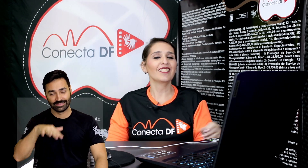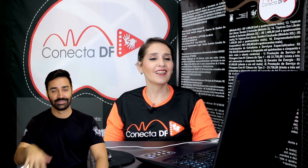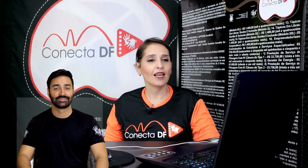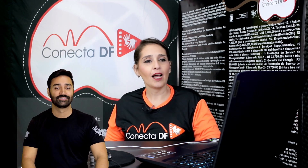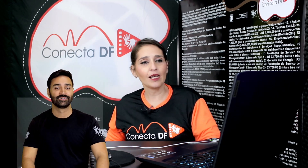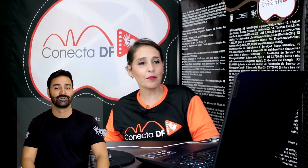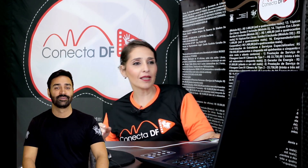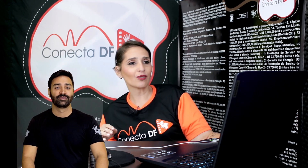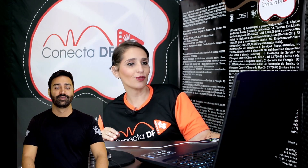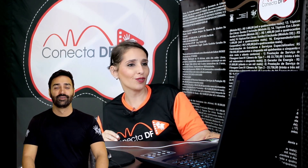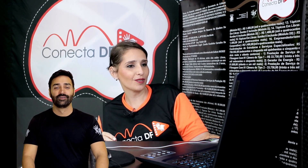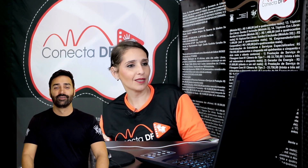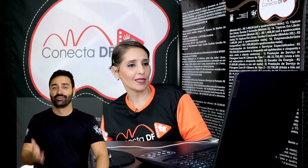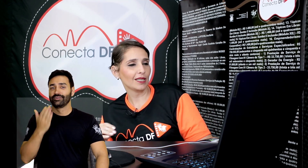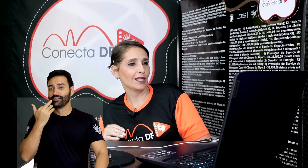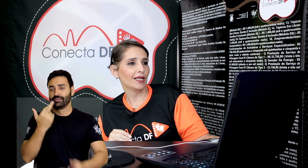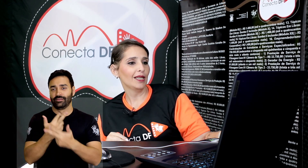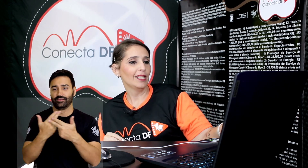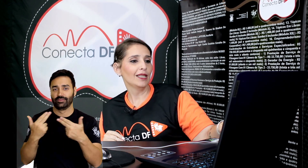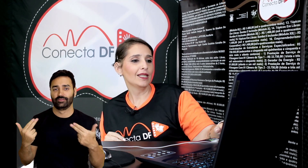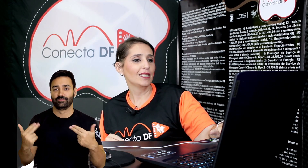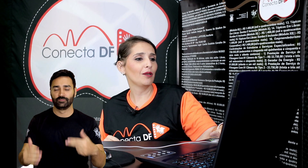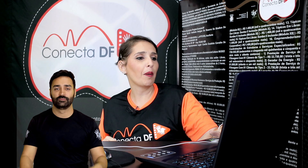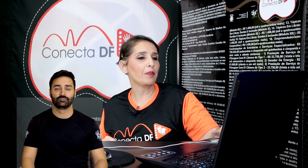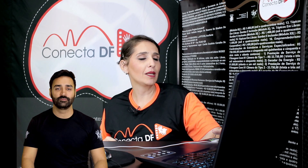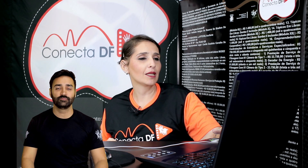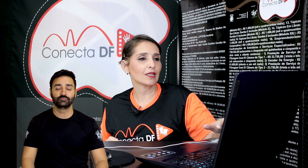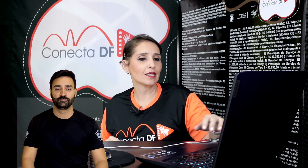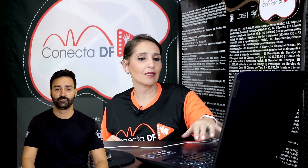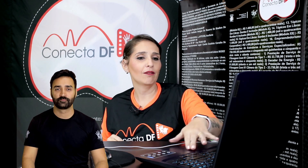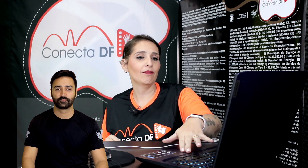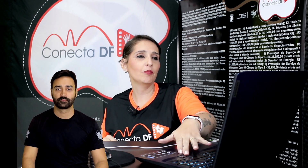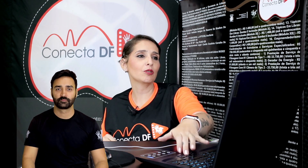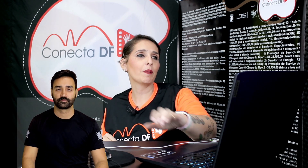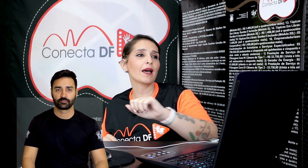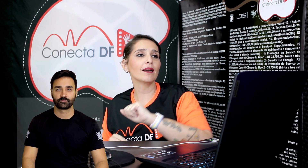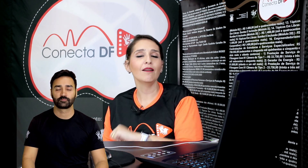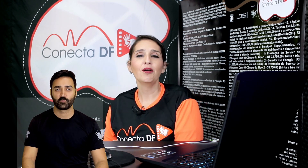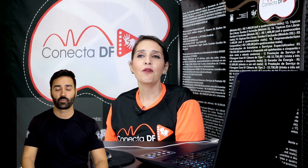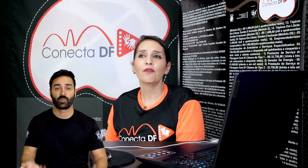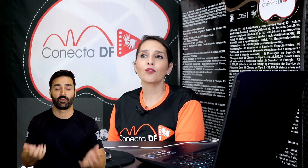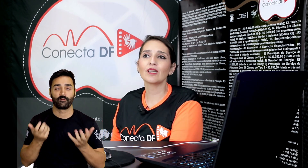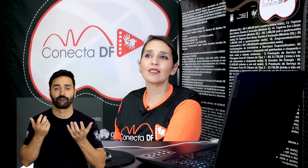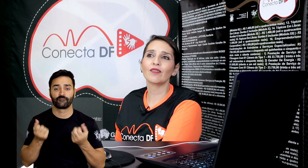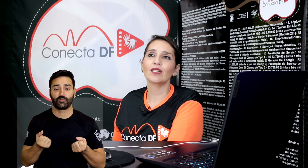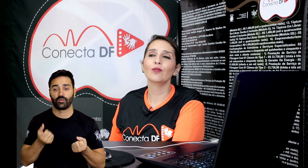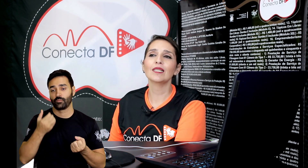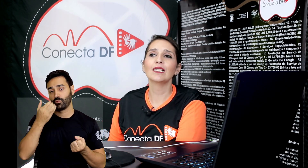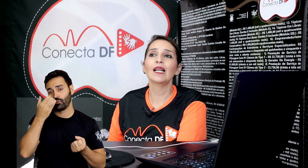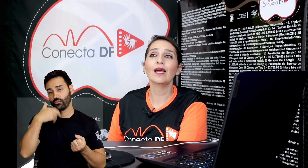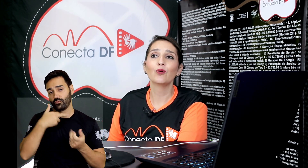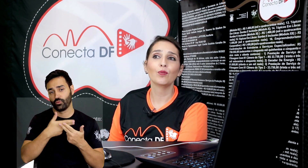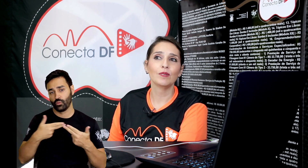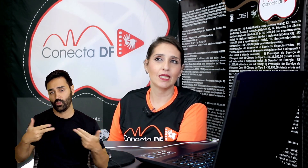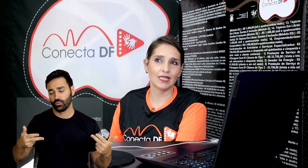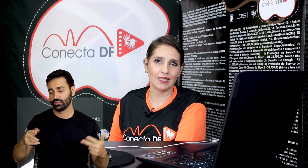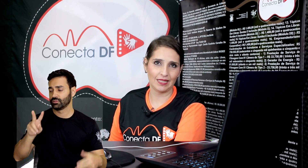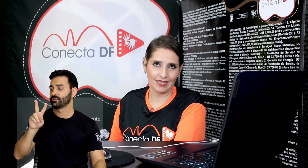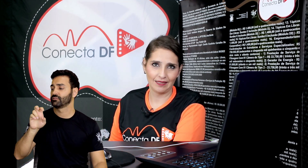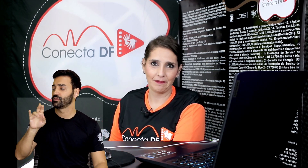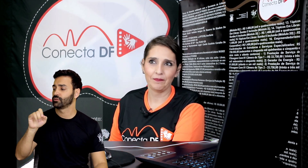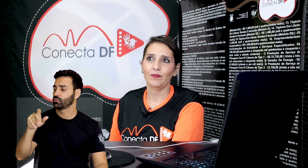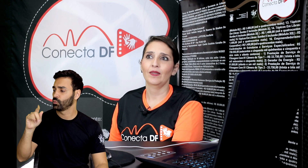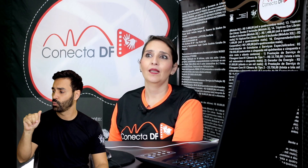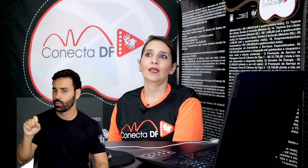de alimentos e bebidas. Vamos para frutas, verduras e legumes.